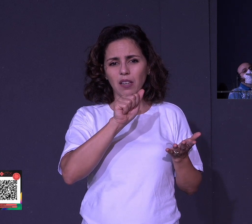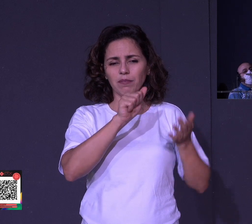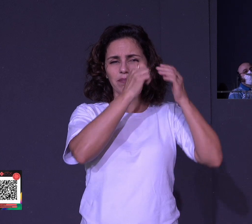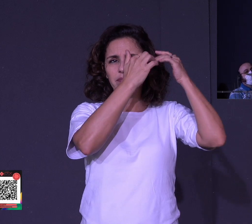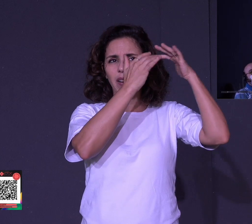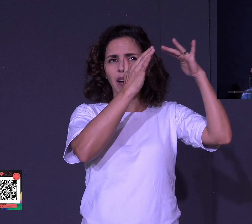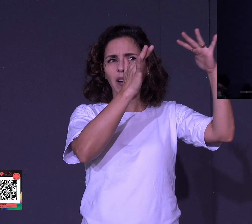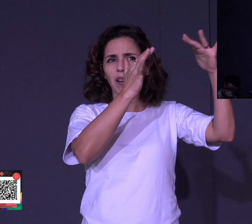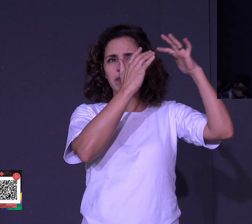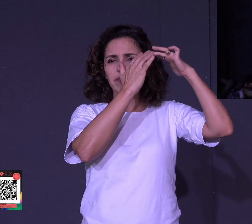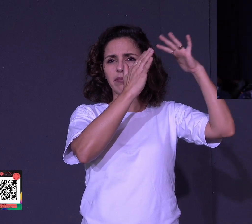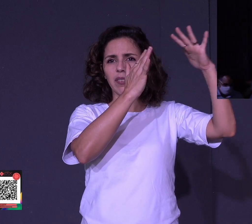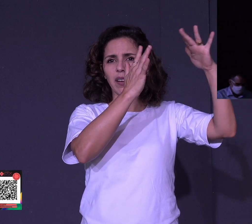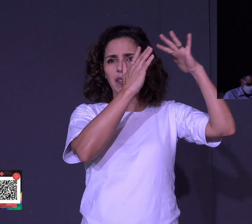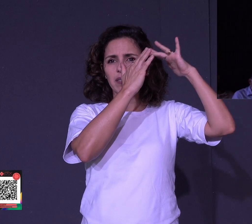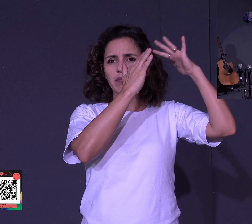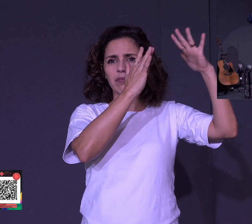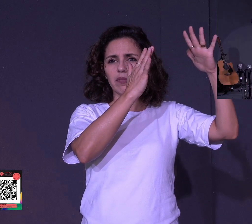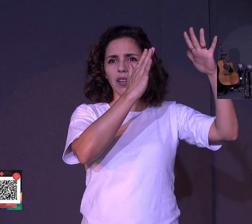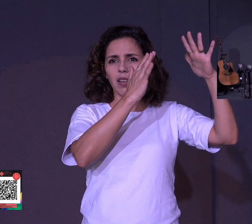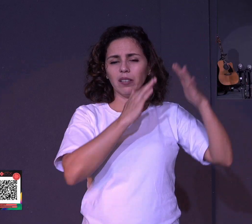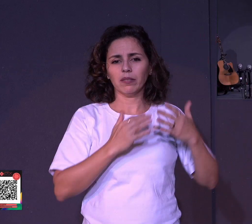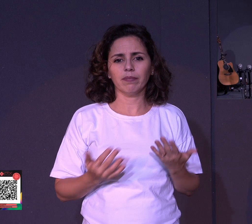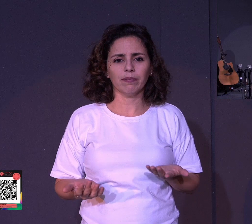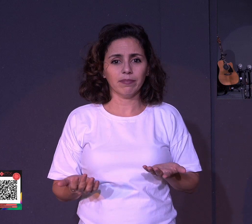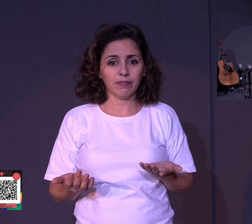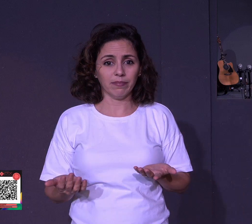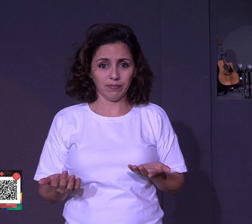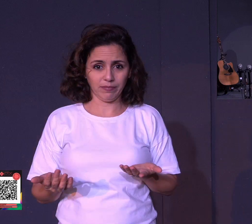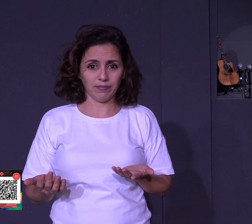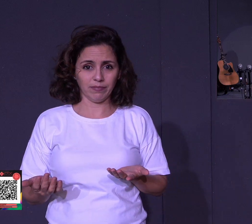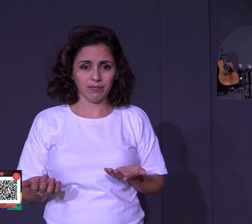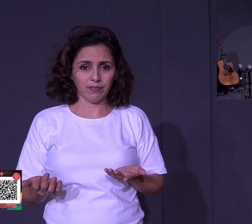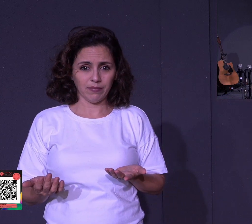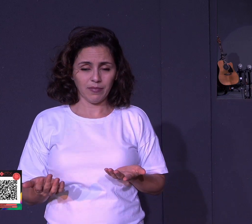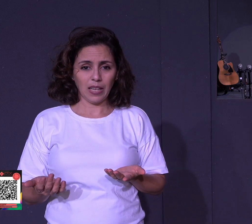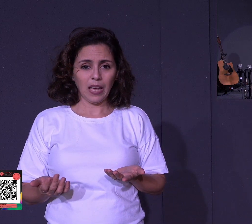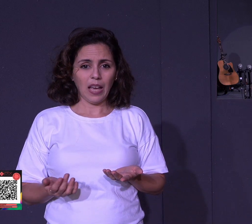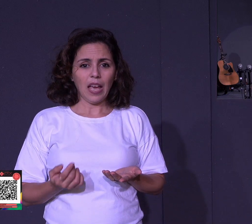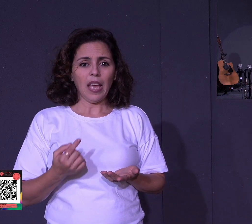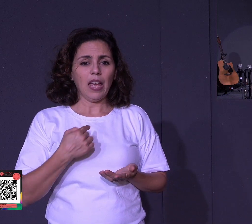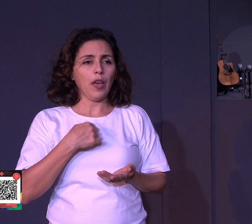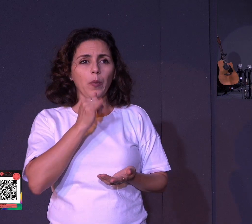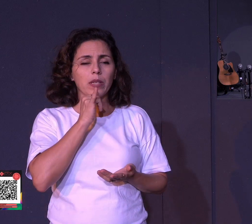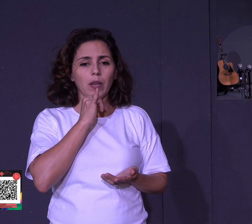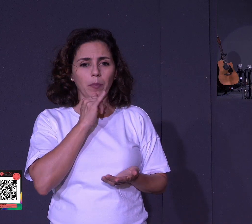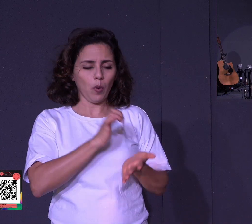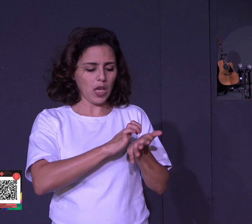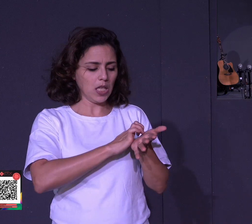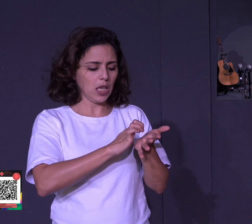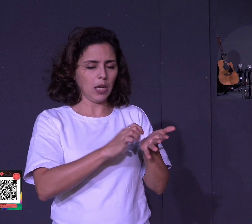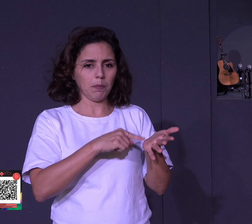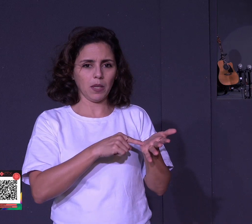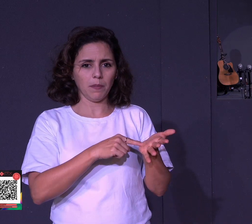Só porque recebeu o resultado, deu positivo. Pastor, eu digo, não vai morrer ninguém, tenha calma. Já digo logo, porque eu